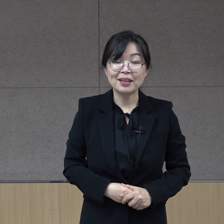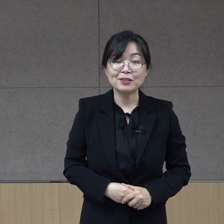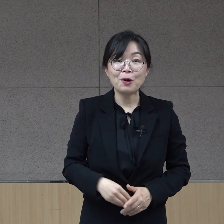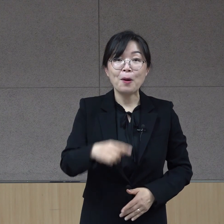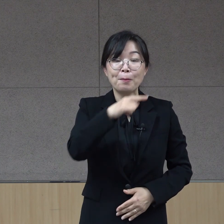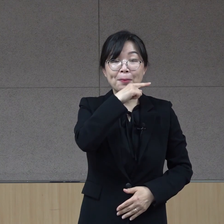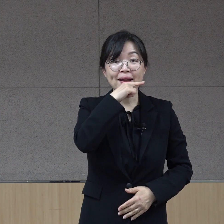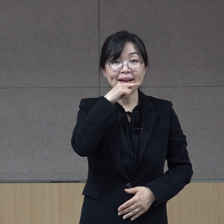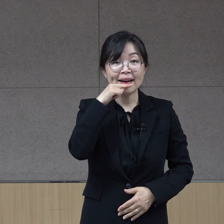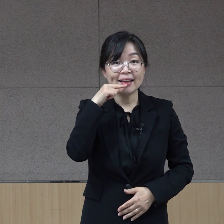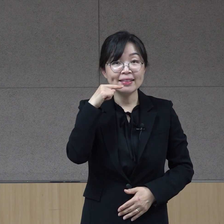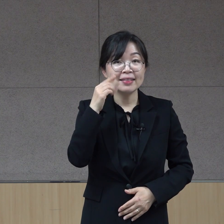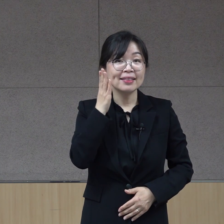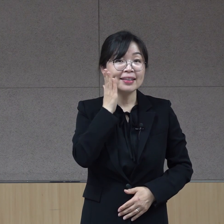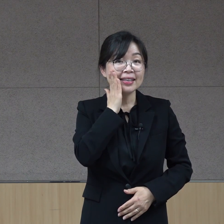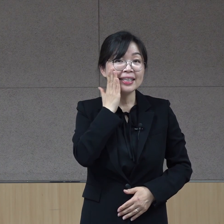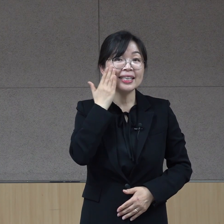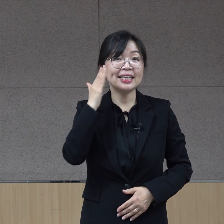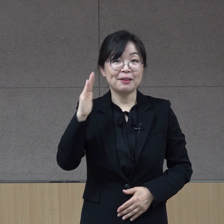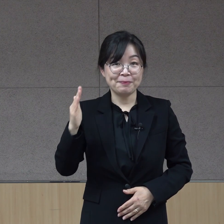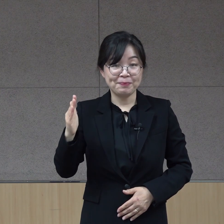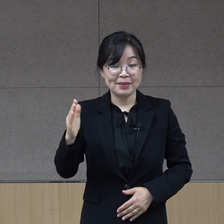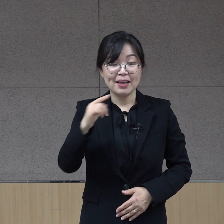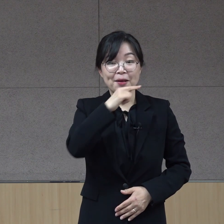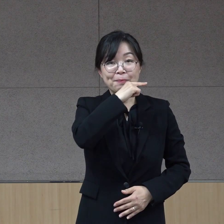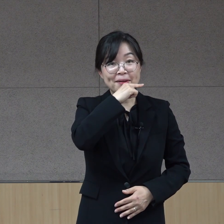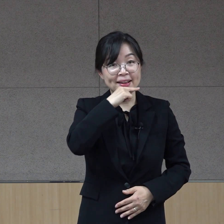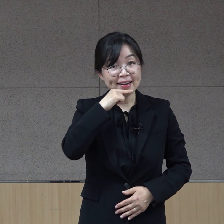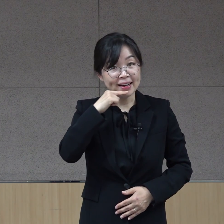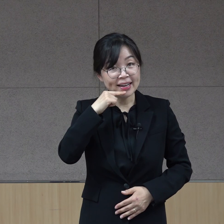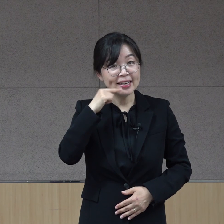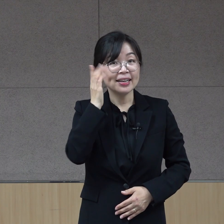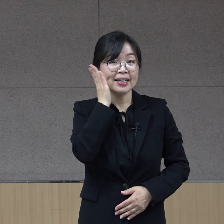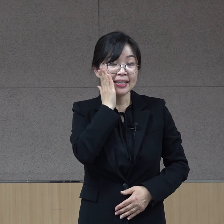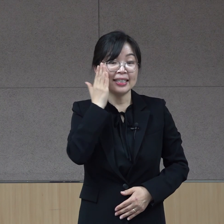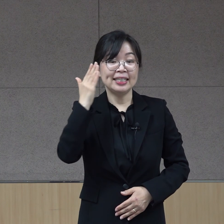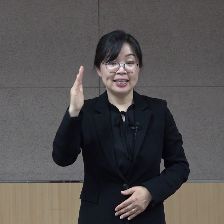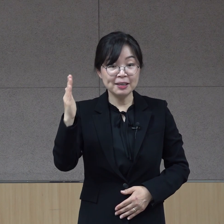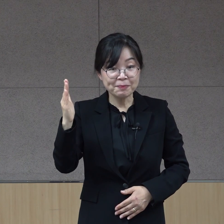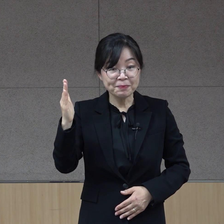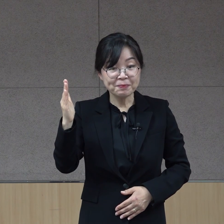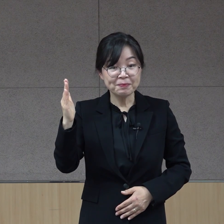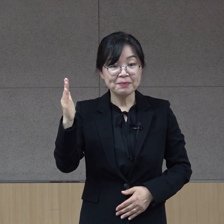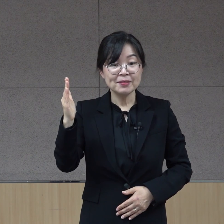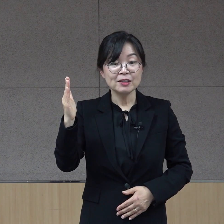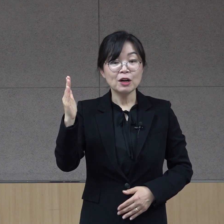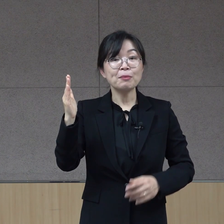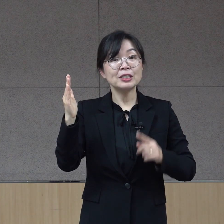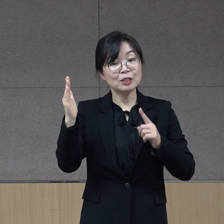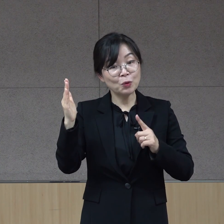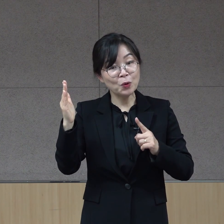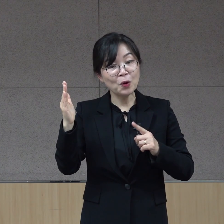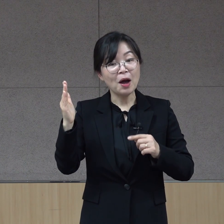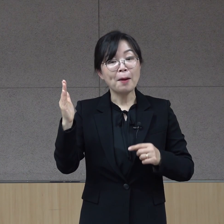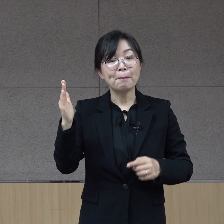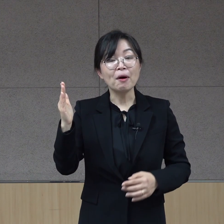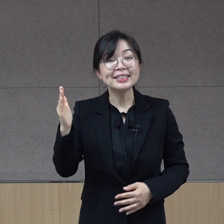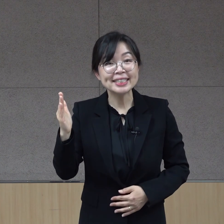했죠? 빨간 잎. 빨간 잎. 한번 쉬고